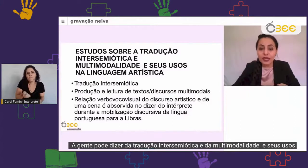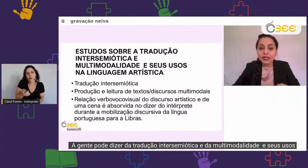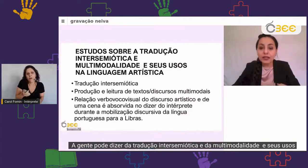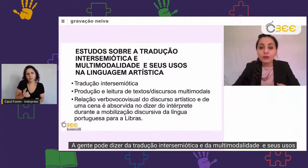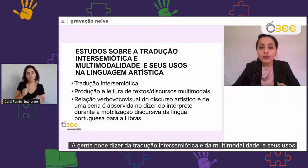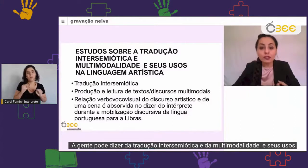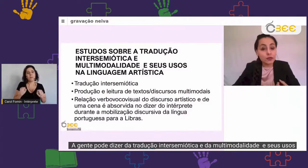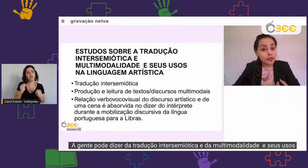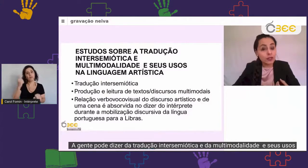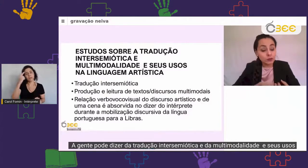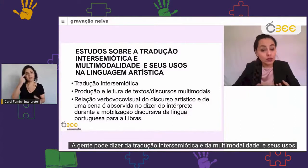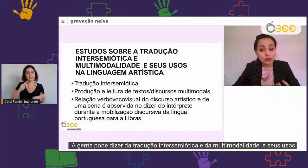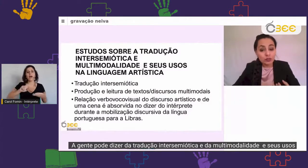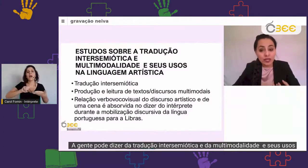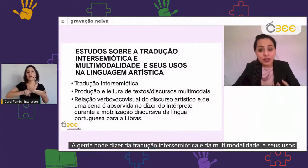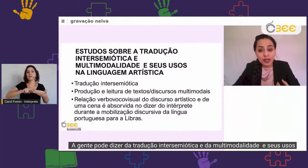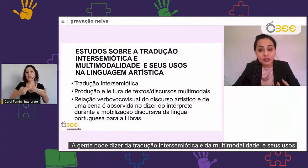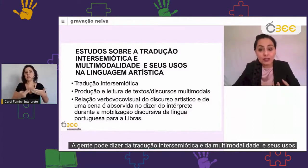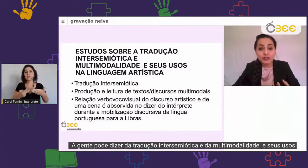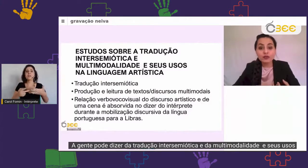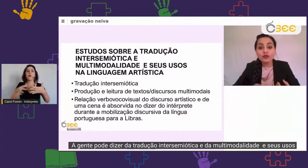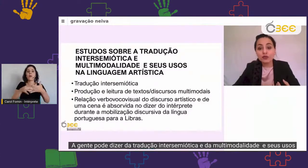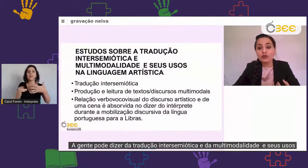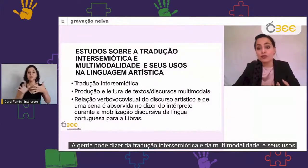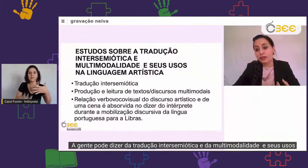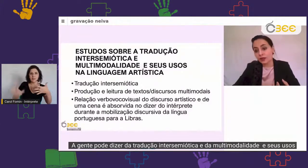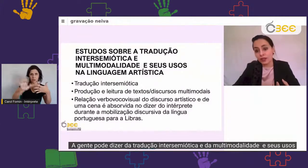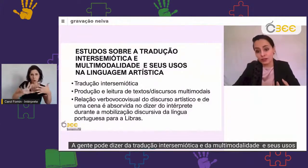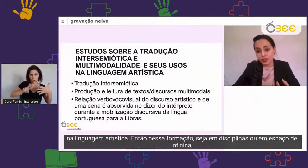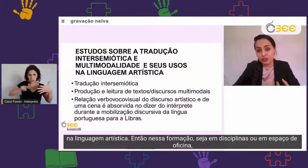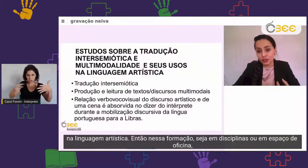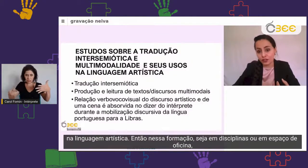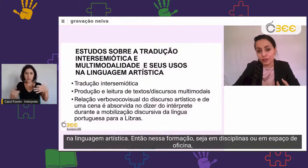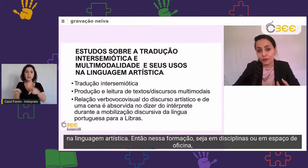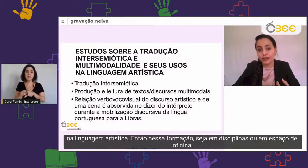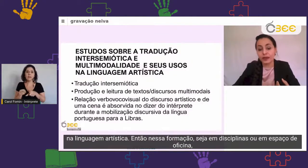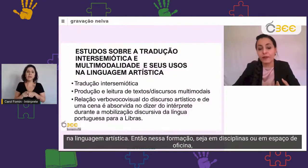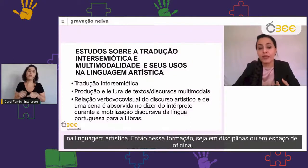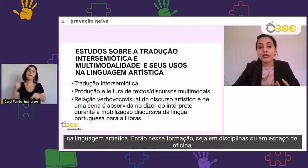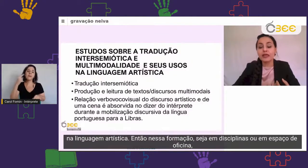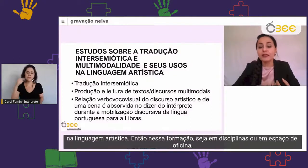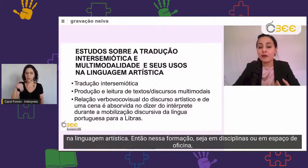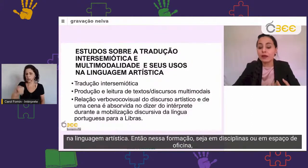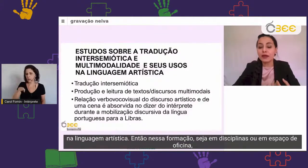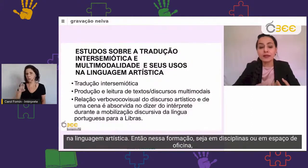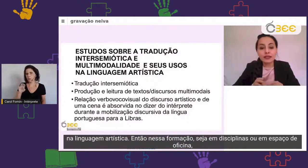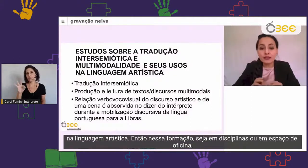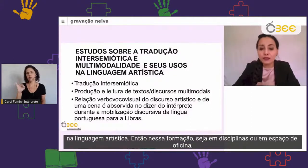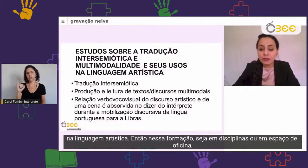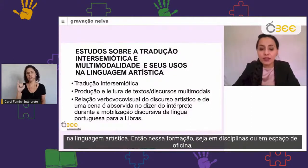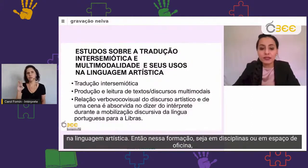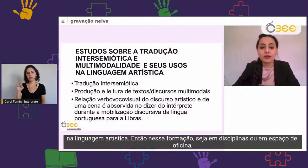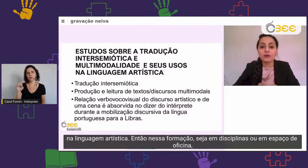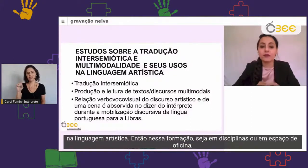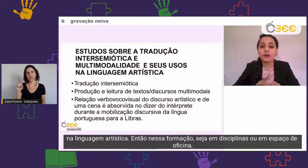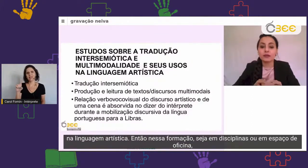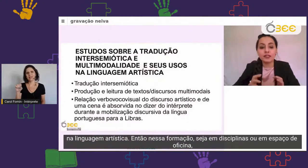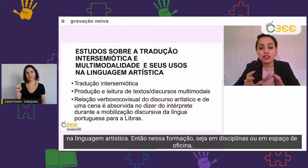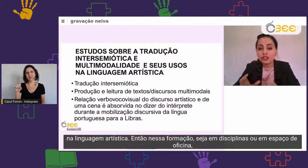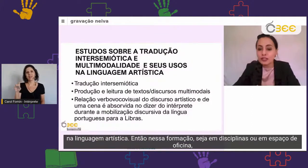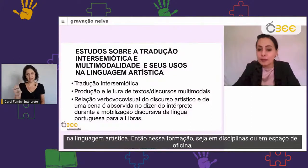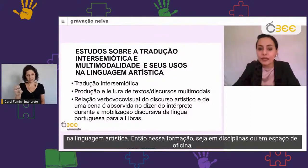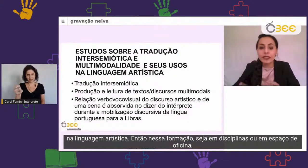intersemiótica e da multimodalidade, seus usos na linguagem artística, tá? Então, nessa